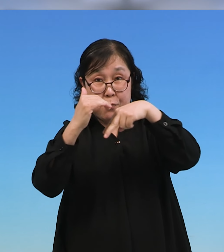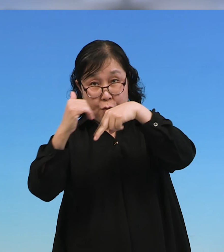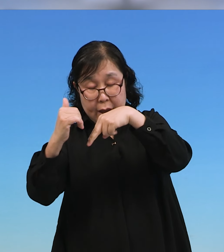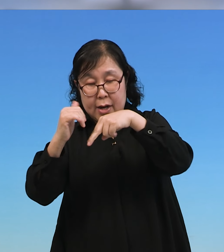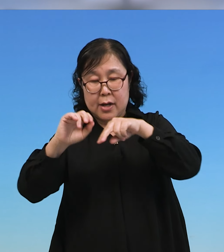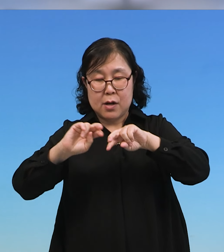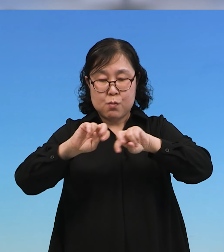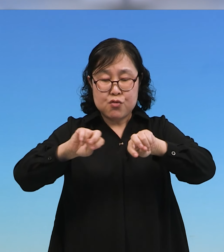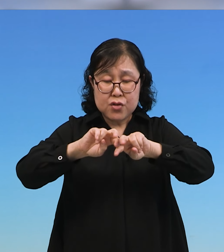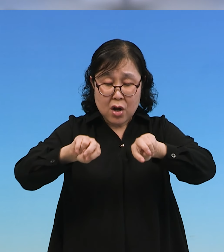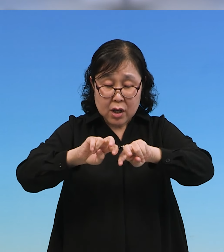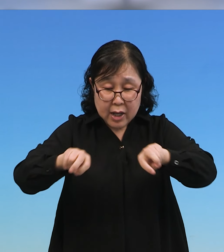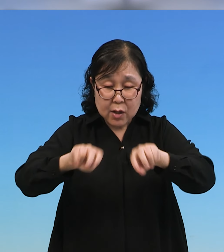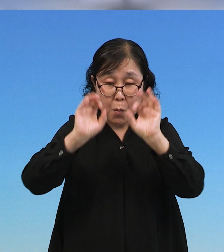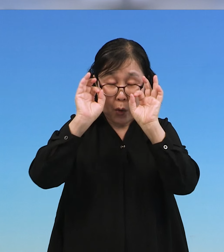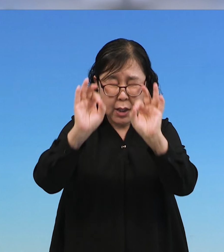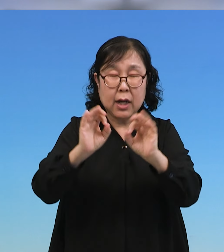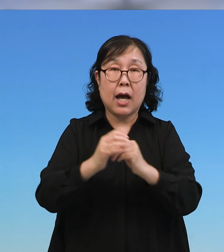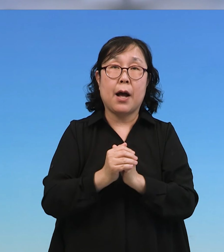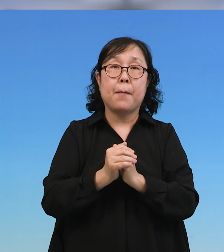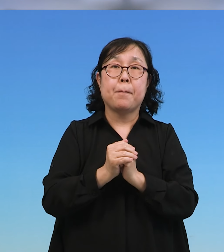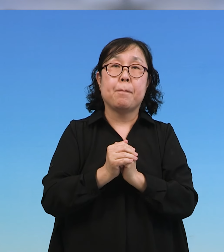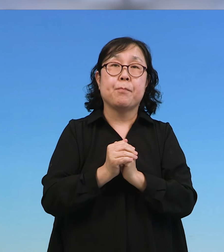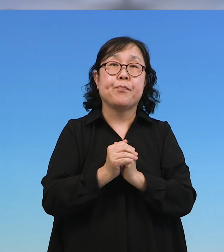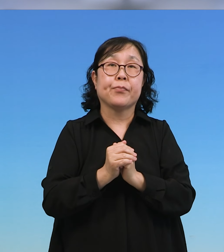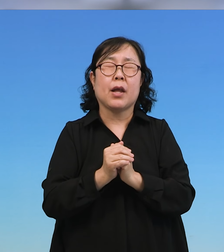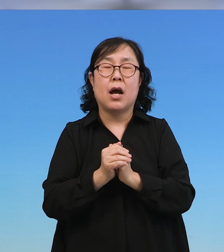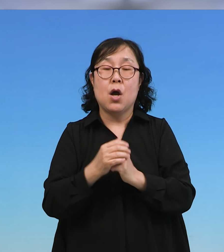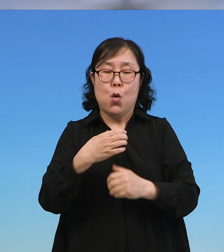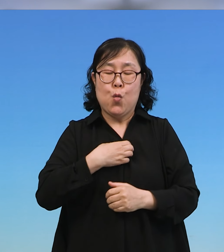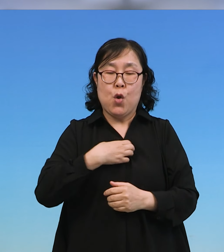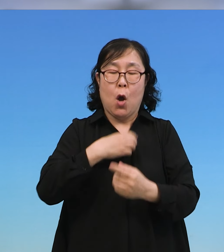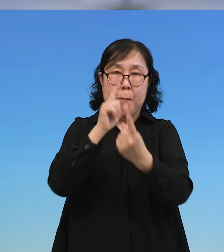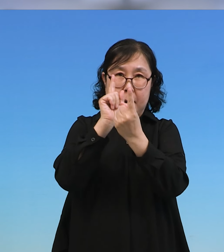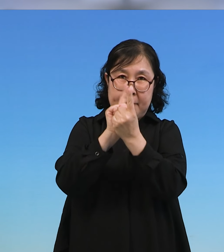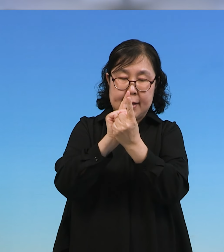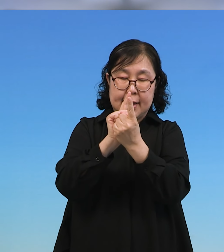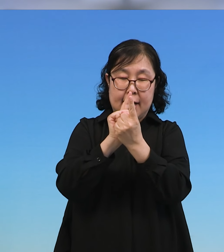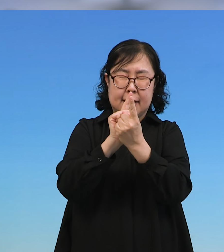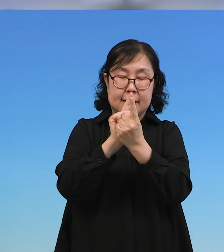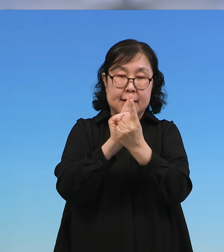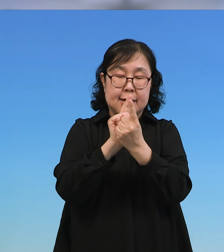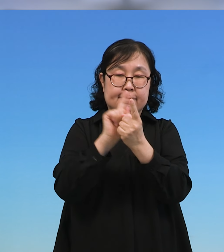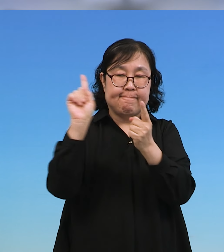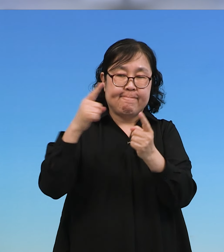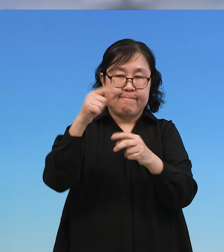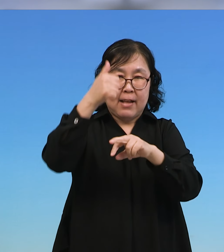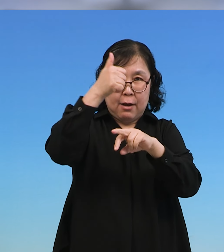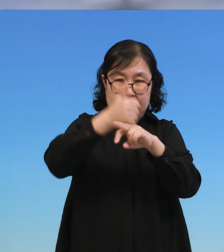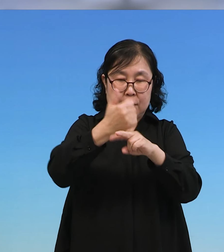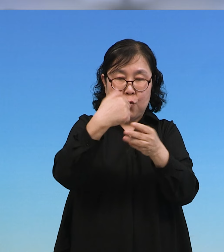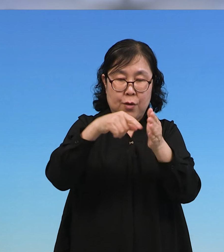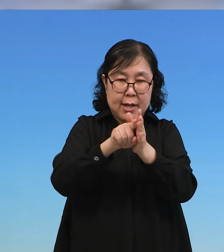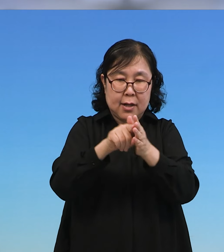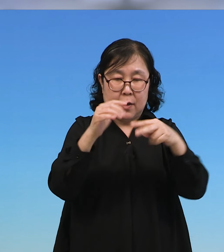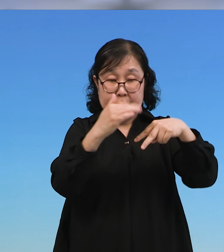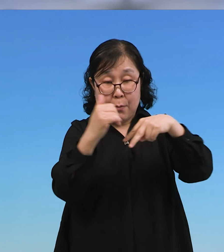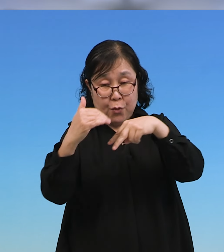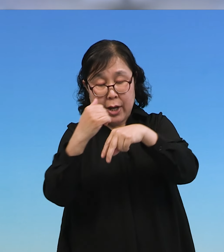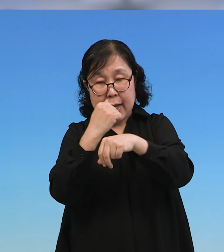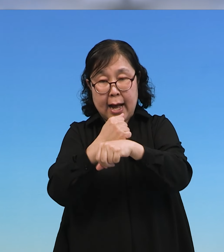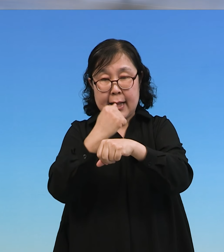위기를 만난 다윗을 위해서 사무엘이 해준 게 결정적으로 두 가지 고마운 일을 했습니다. 첫 번째가